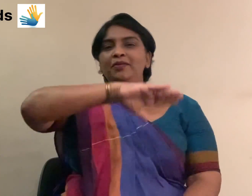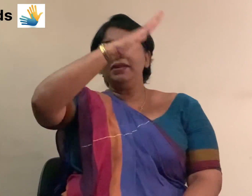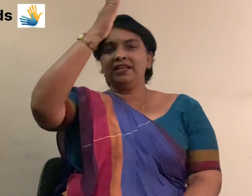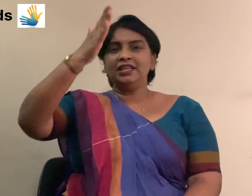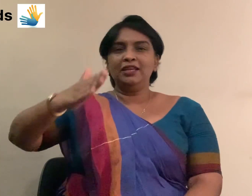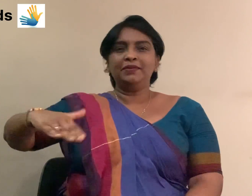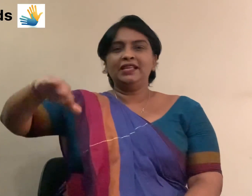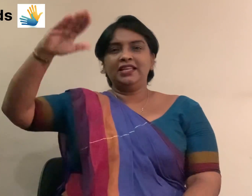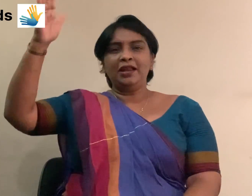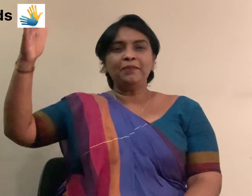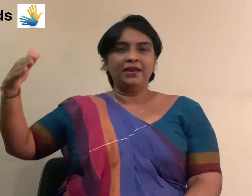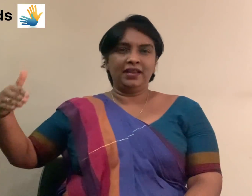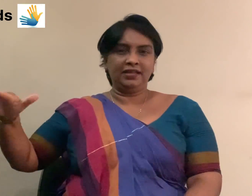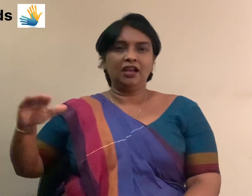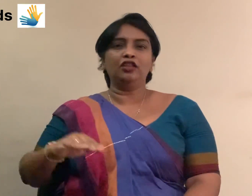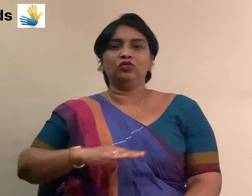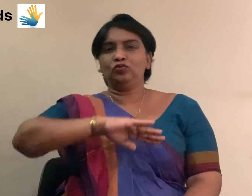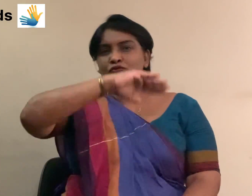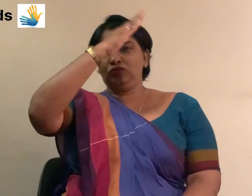මේක කීප සැරයක් පෙන්නන. කඳු.